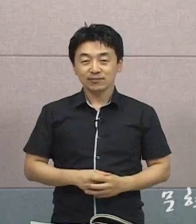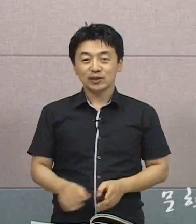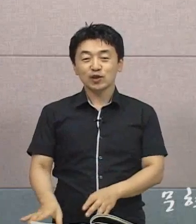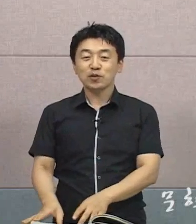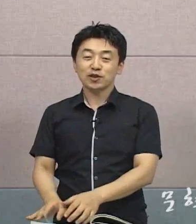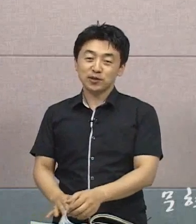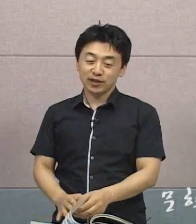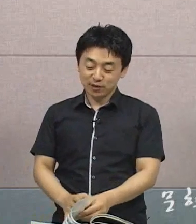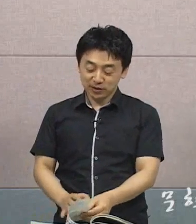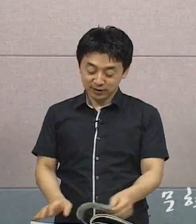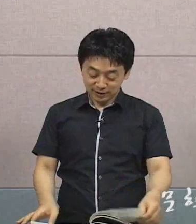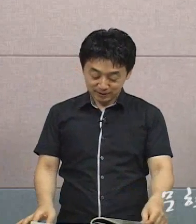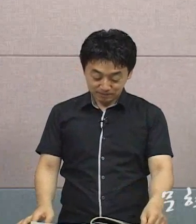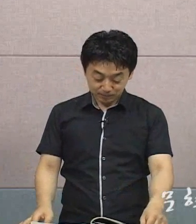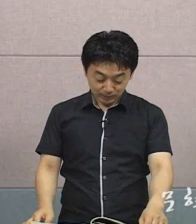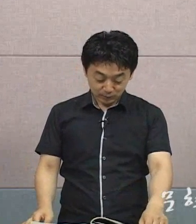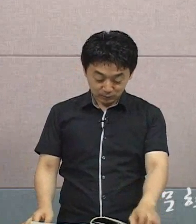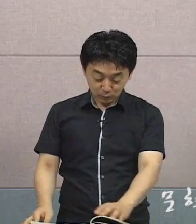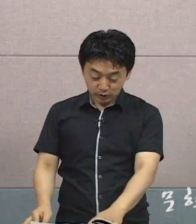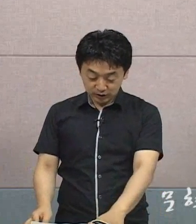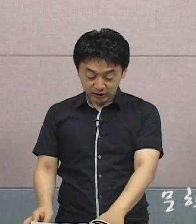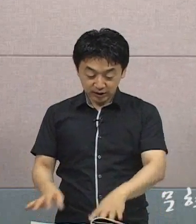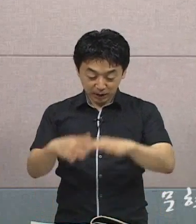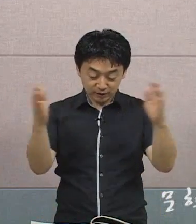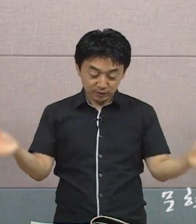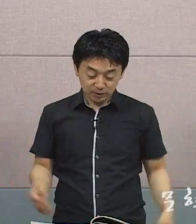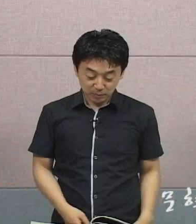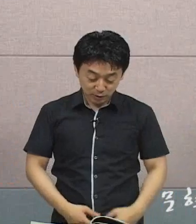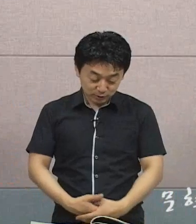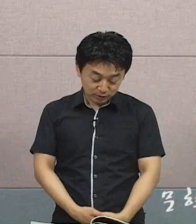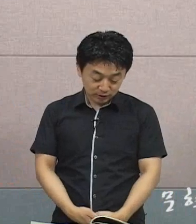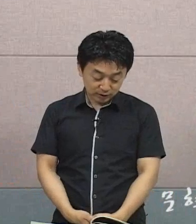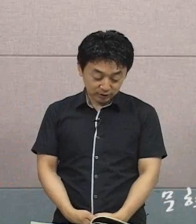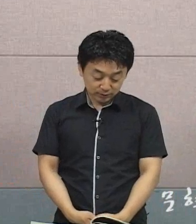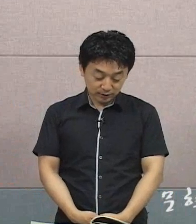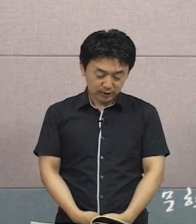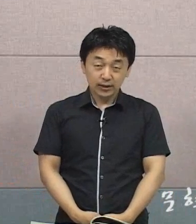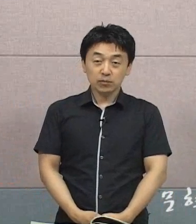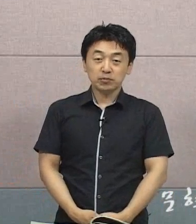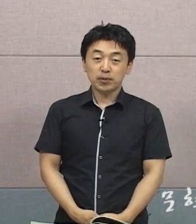그냥 넘어가시면 될 듯 합니다. 네. 크게 많은 의미를 내포하고 있는 거 아니라서요. 네.